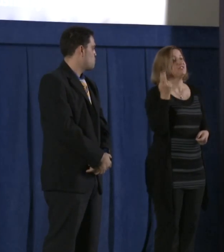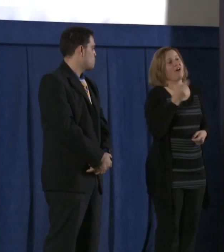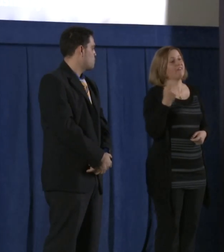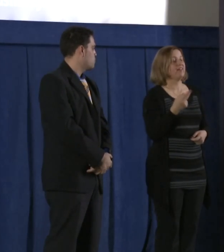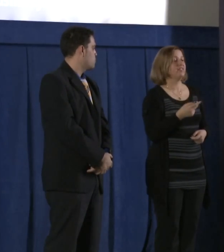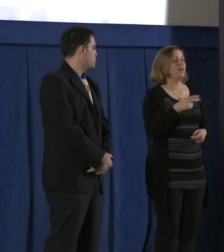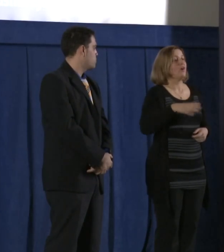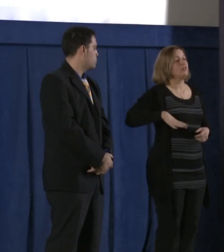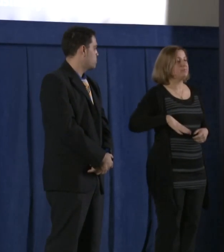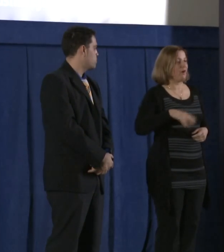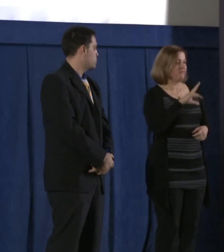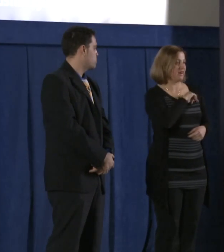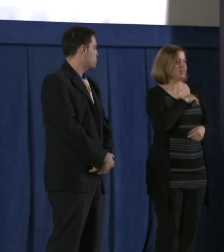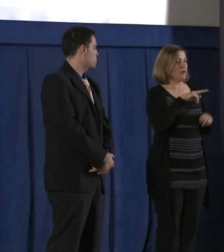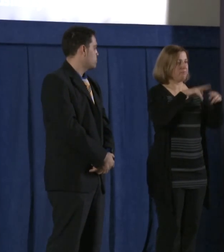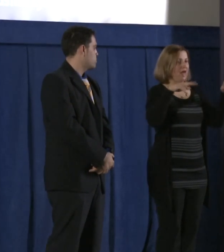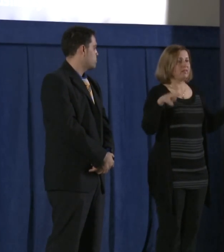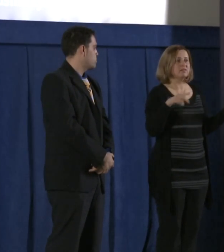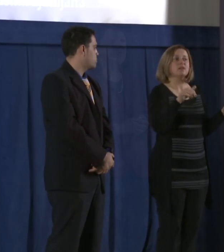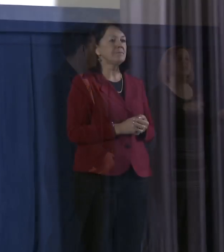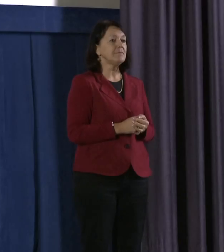in naglušnih Slovenije, gospod Frido Planinc.